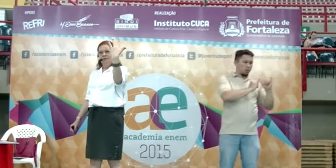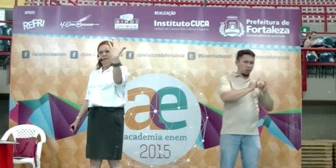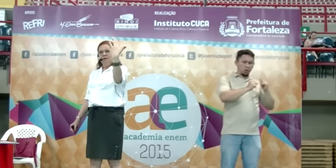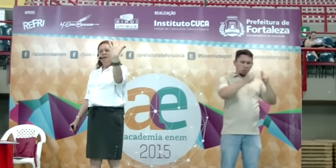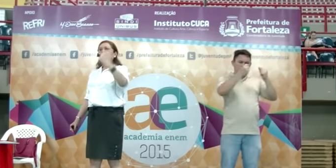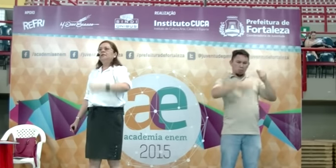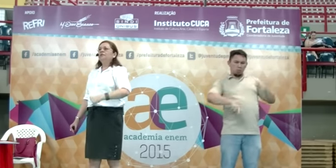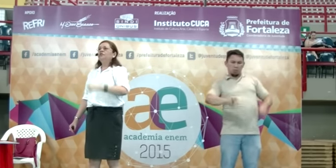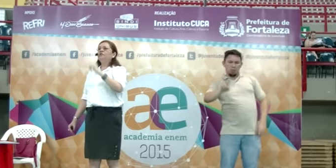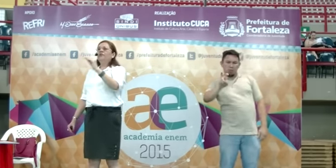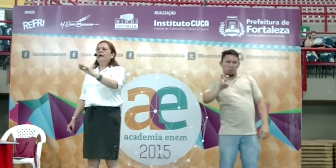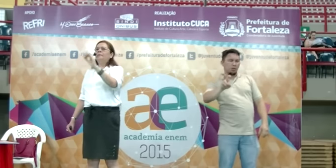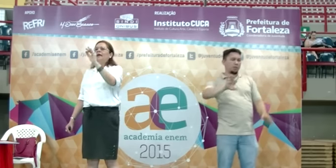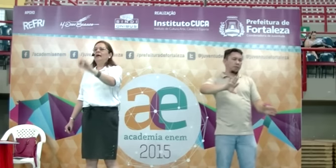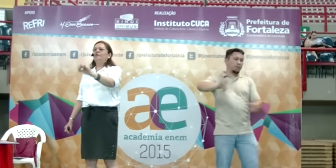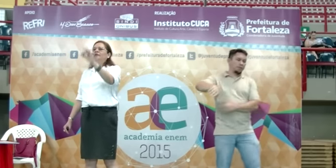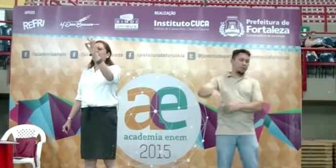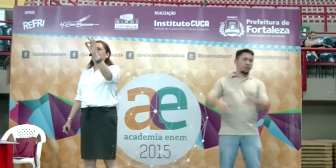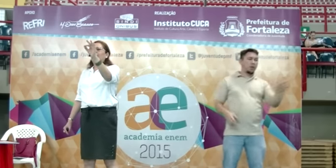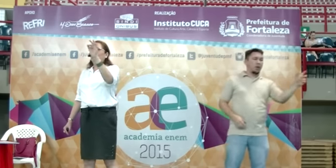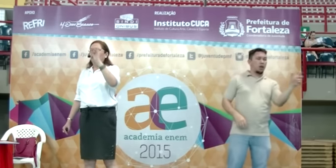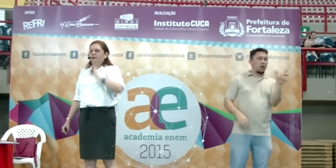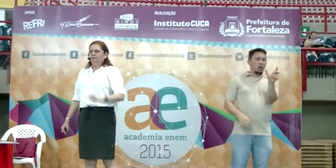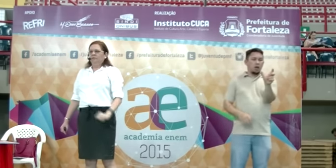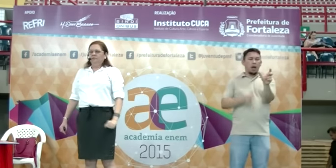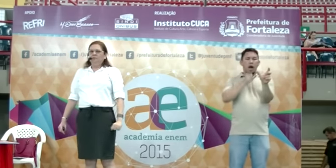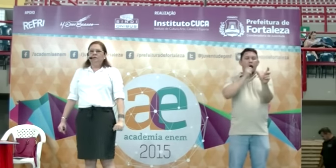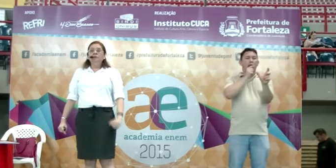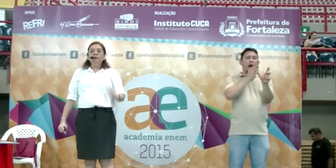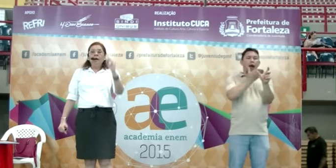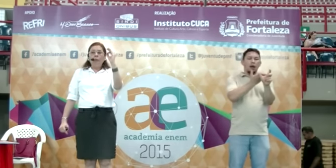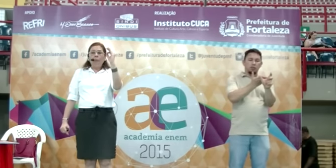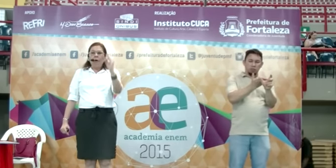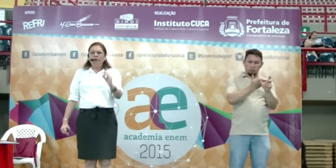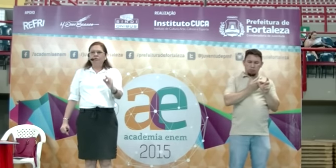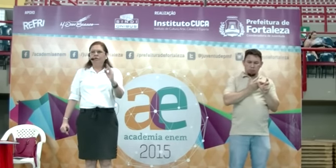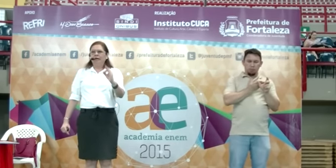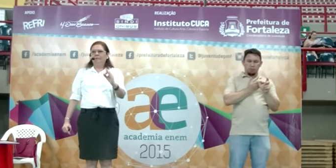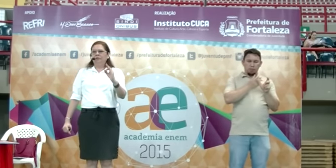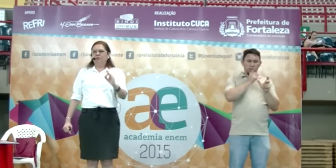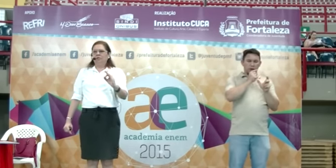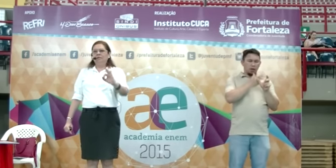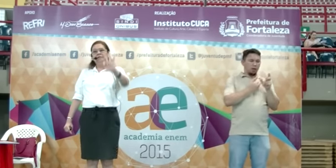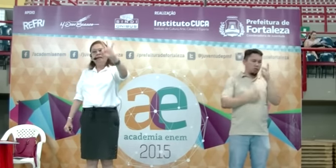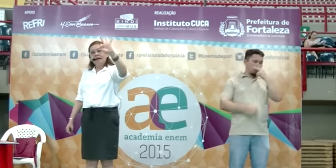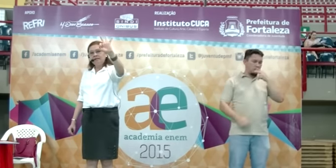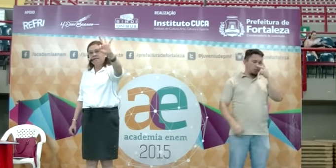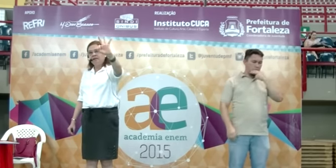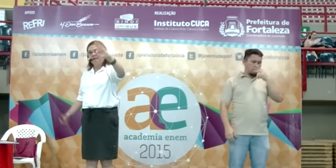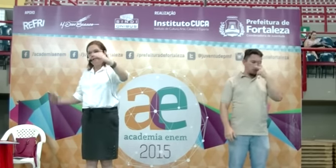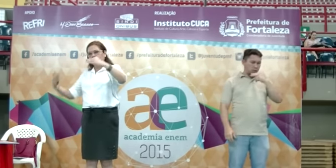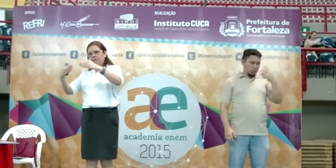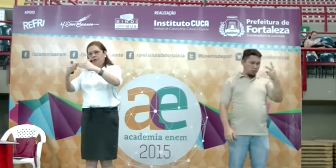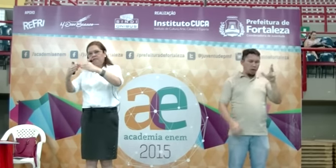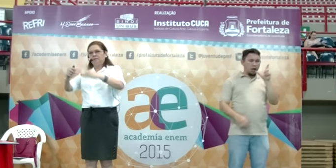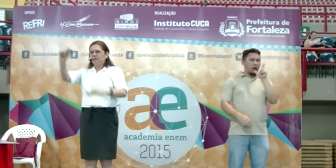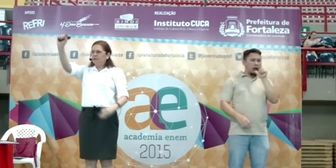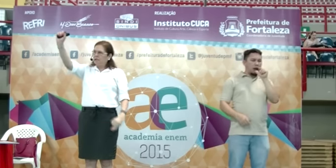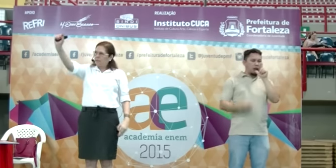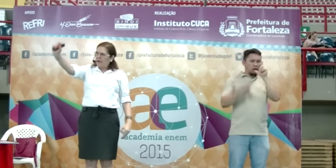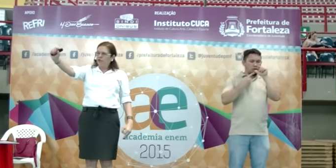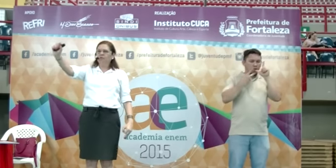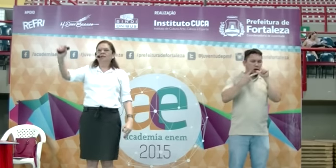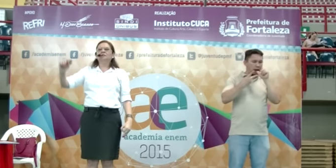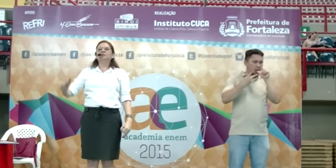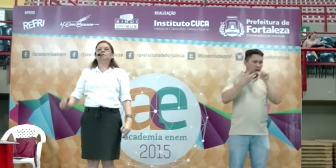internet. Se tiver a palavra água, não pode repetir 3 vezes